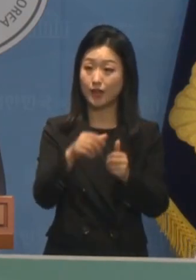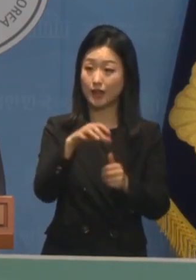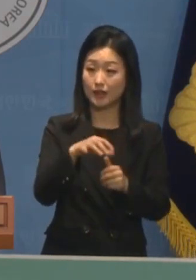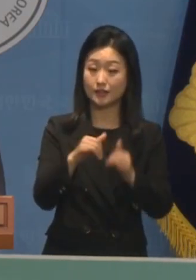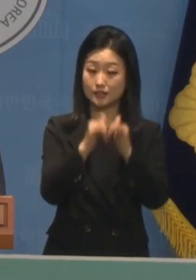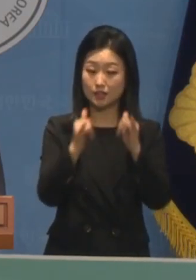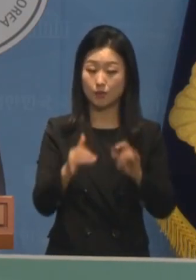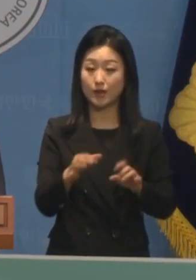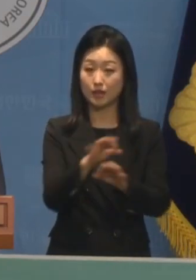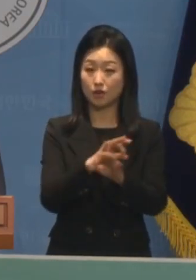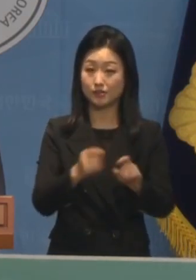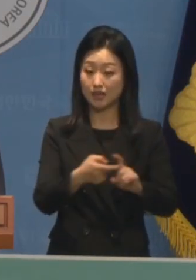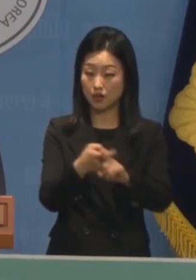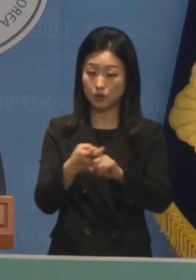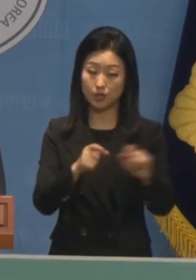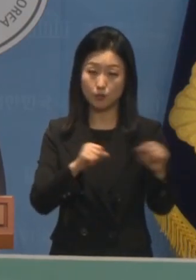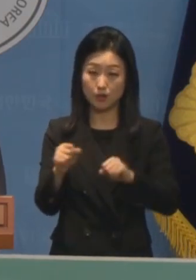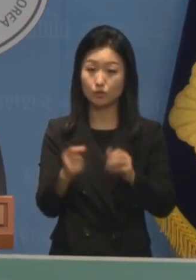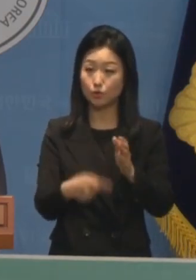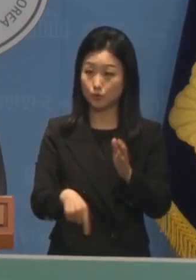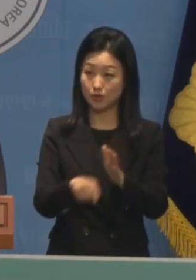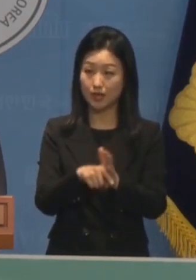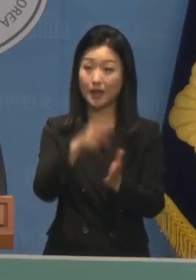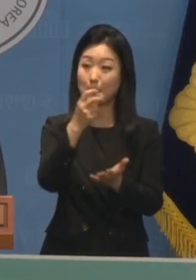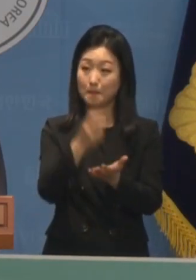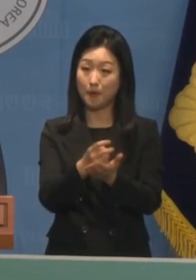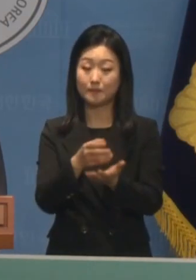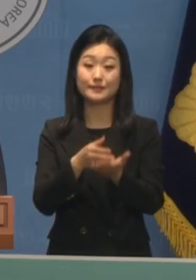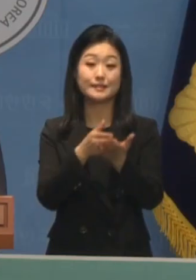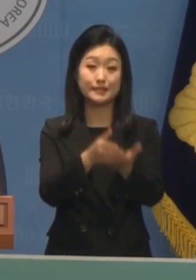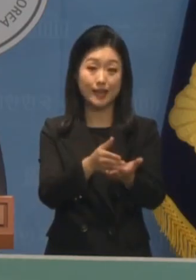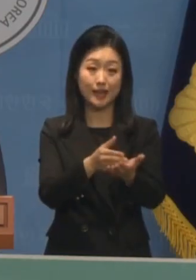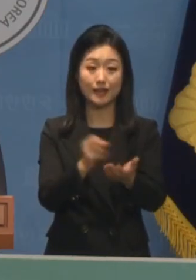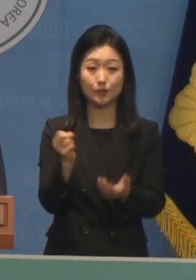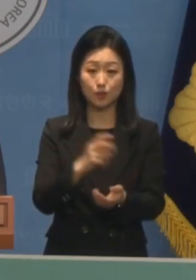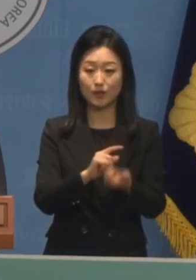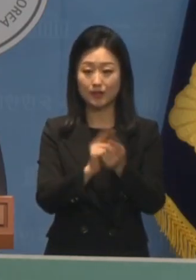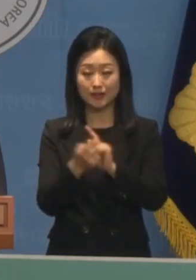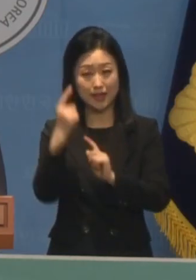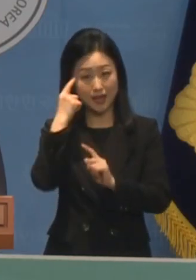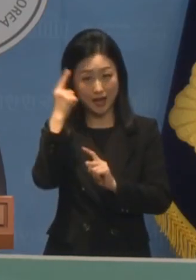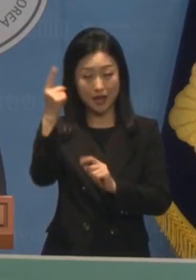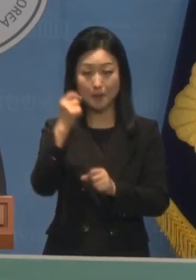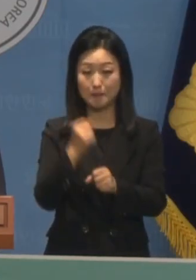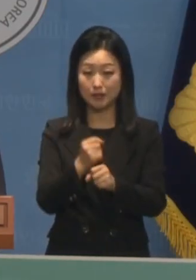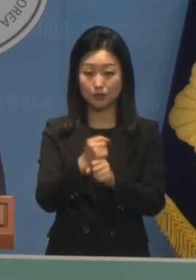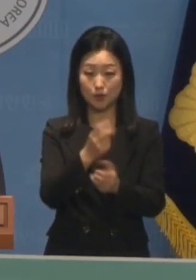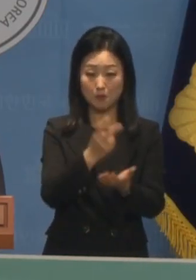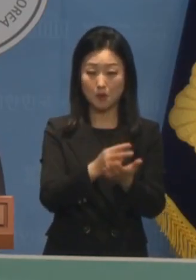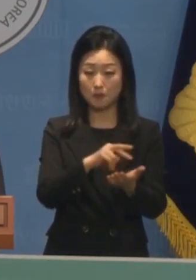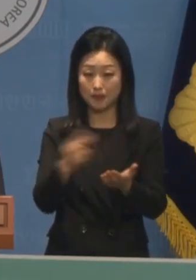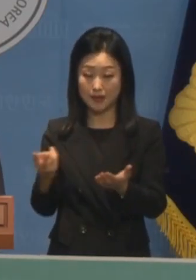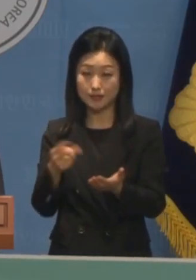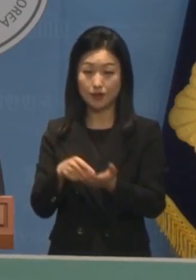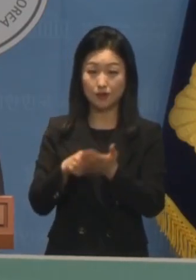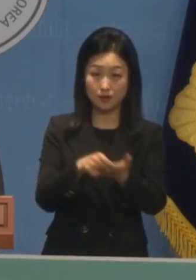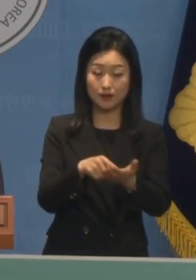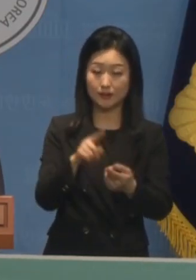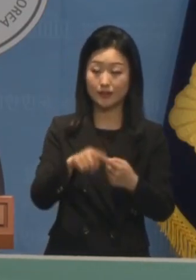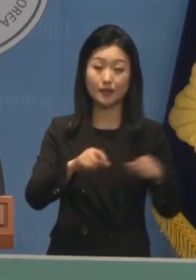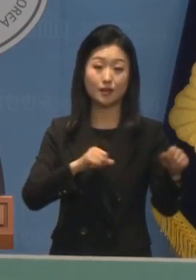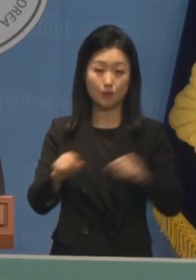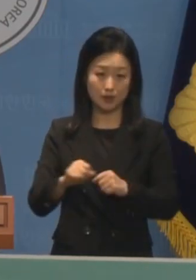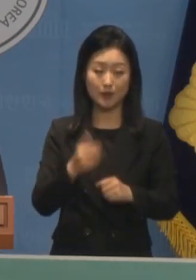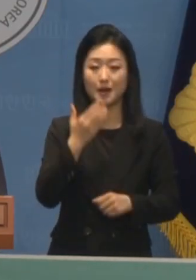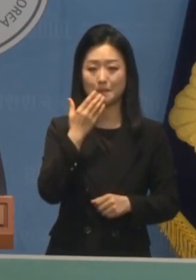사회연대경제 활성화를 위한 적극적인 입법 제안 그리고 대안을 마련하고 그런 역할을, 선도적인 역할을